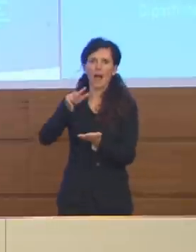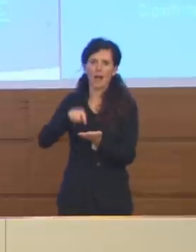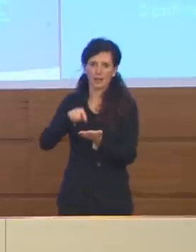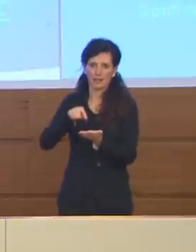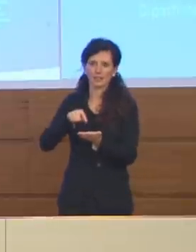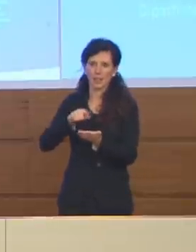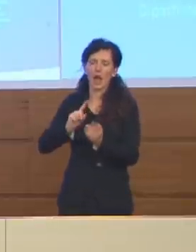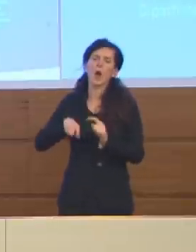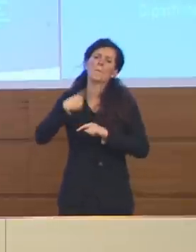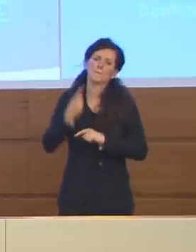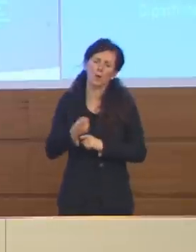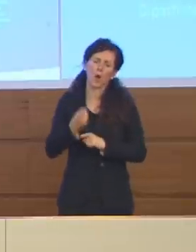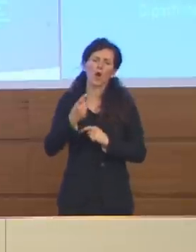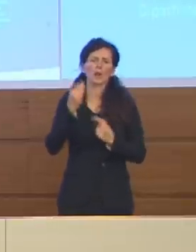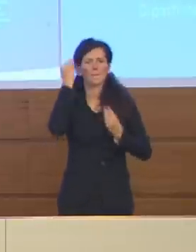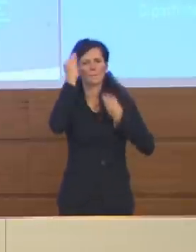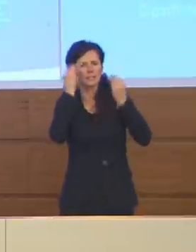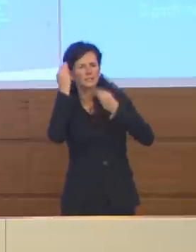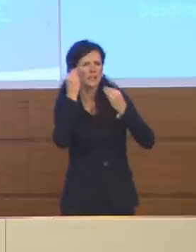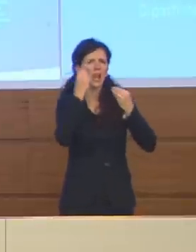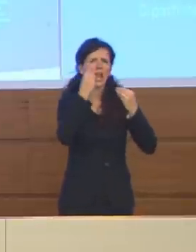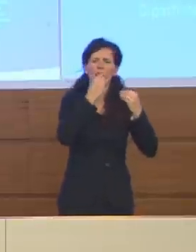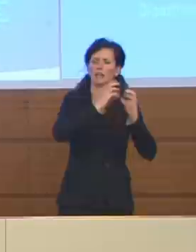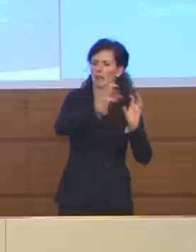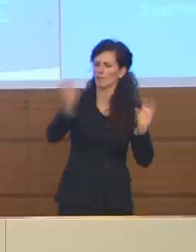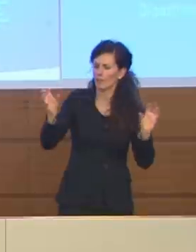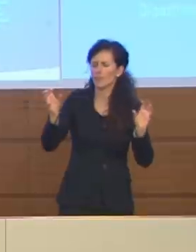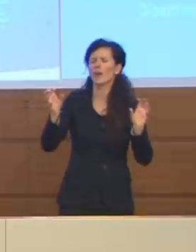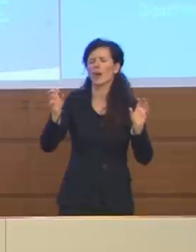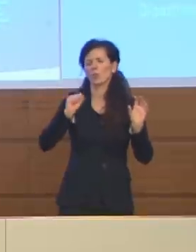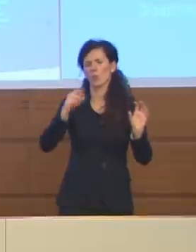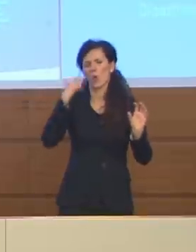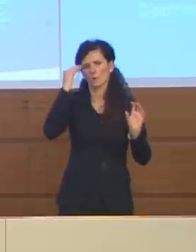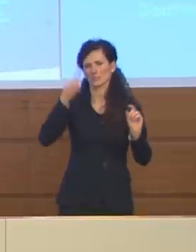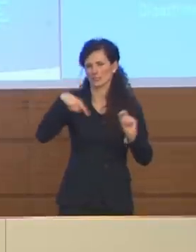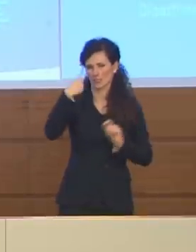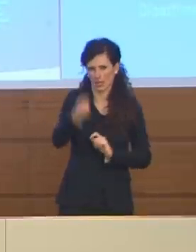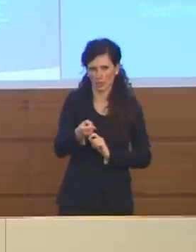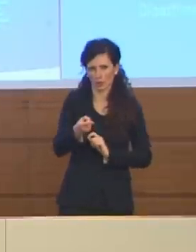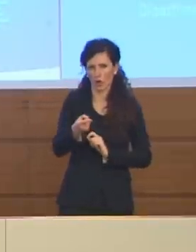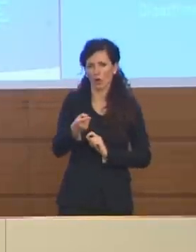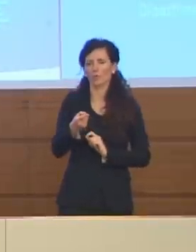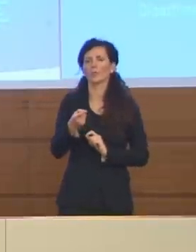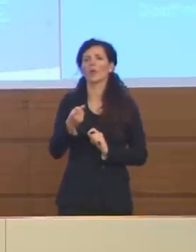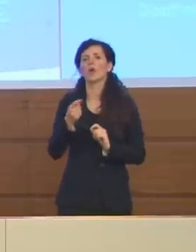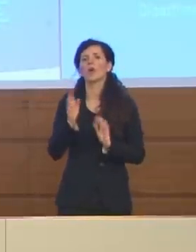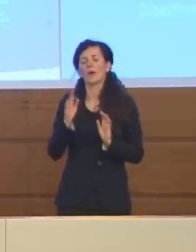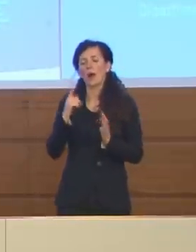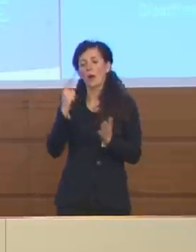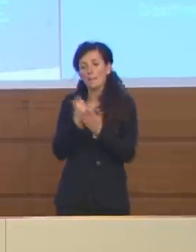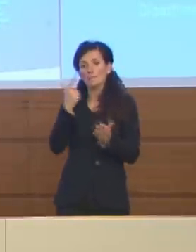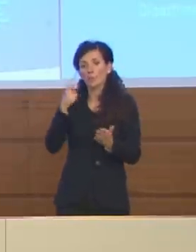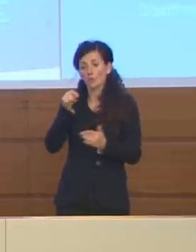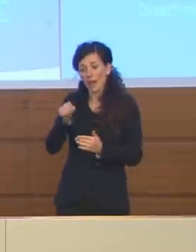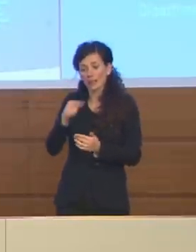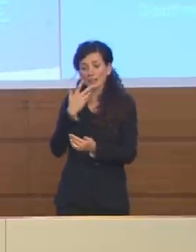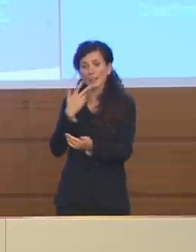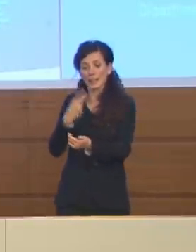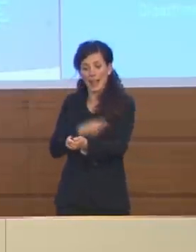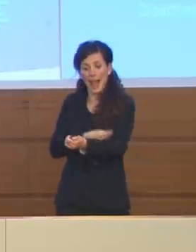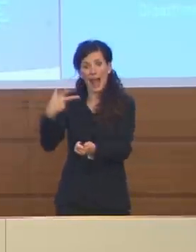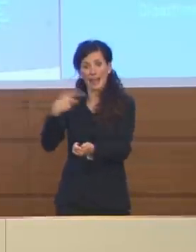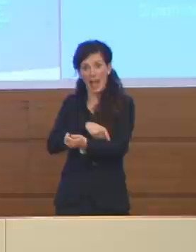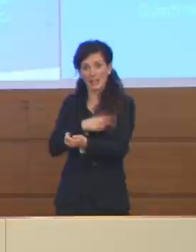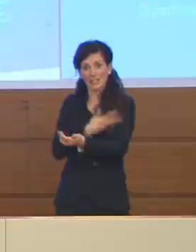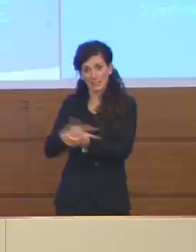altri ragionamenti rispetto all'opportunità o meno di condurre queste analisi per